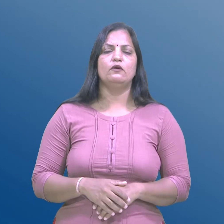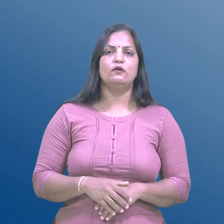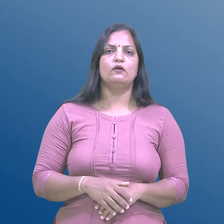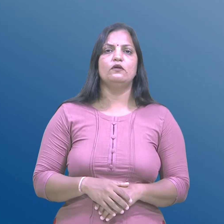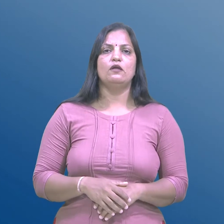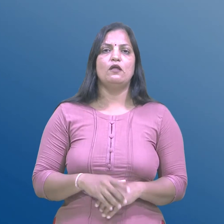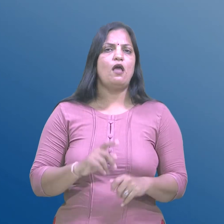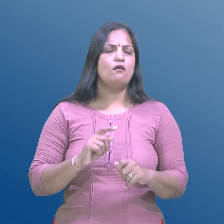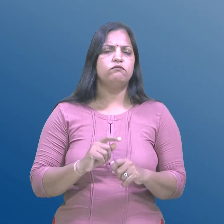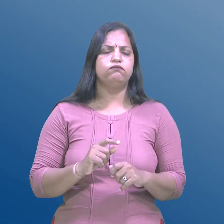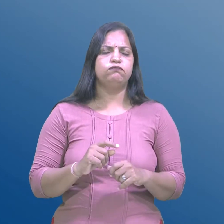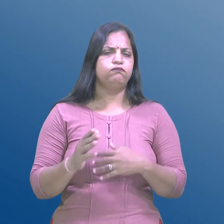વિના